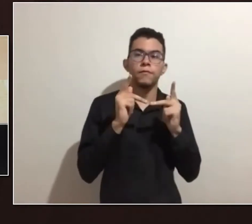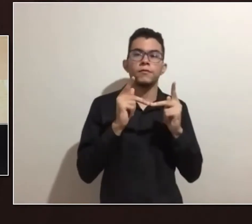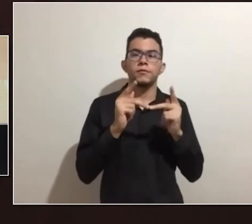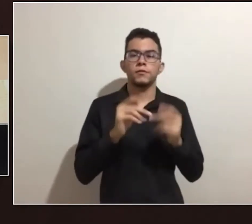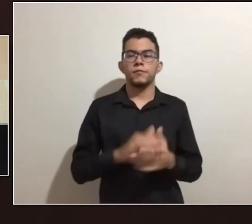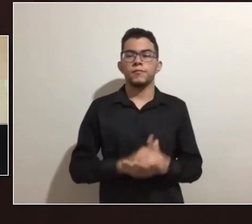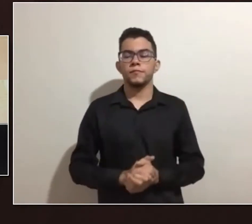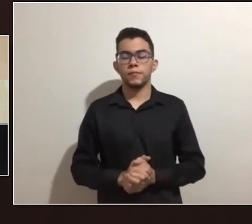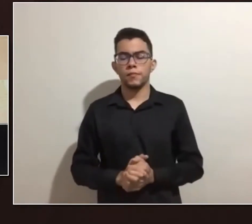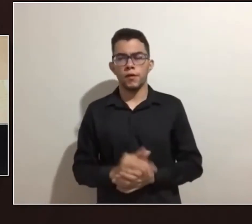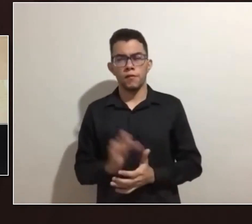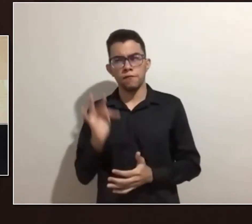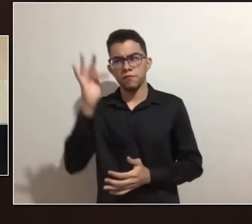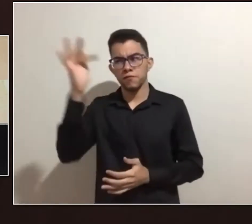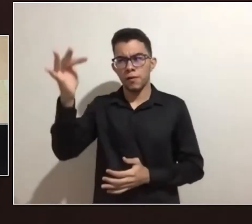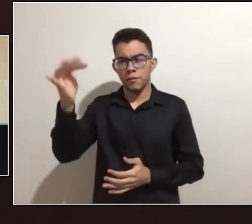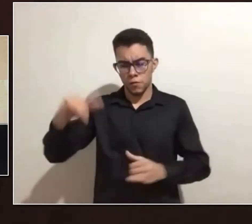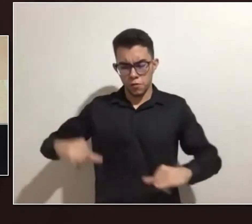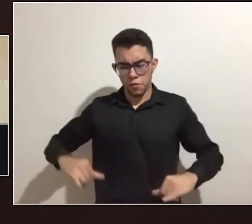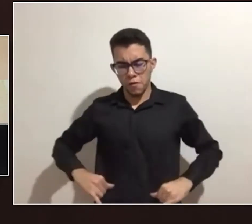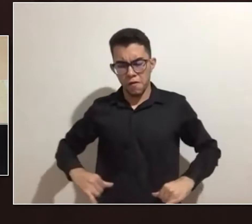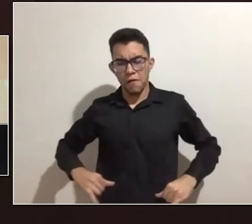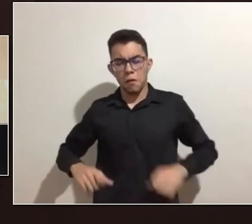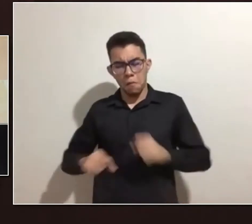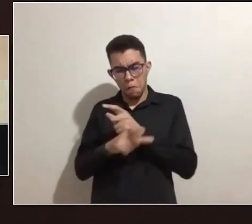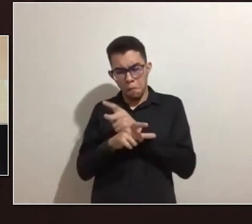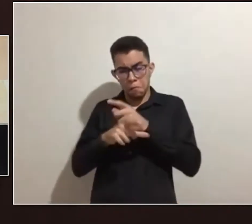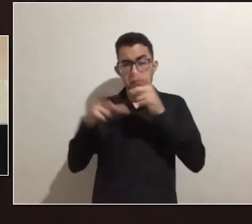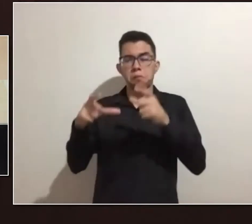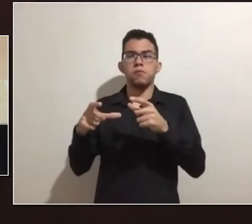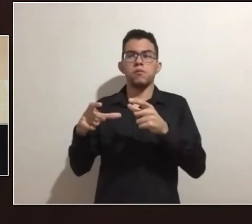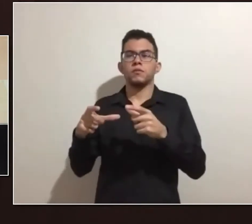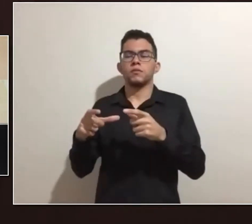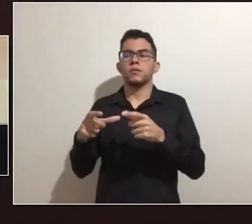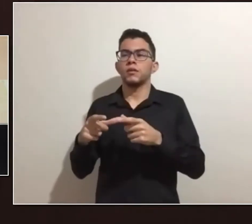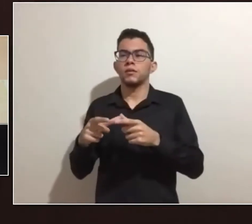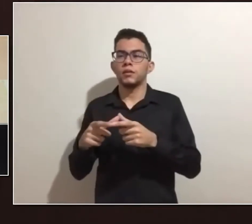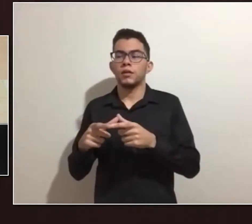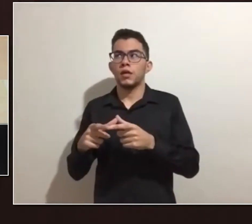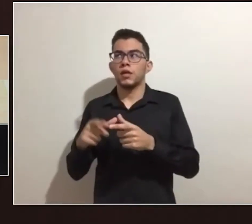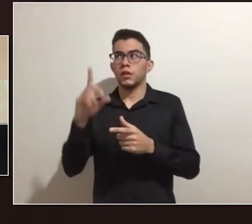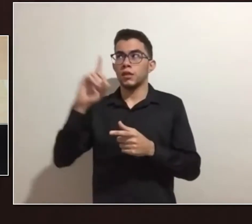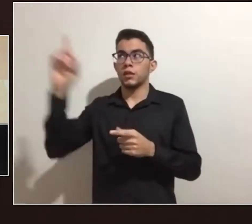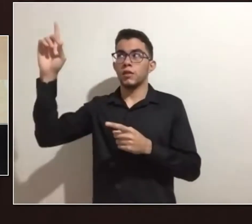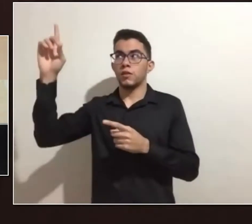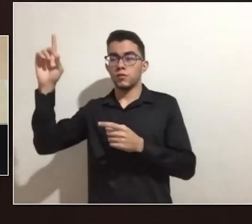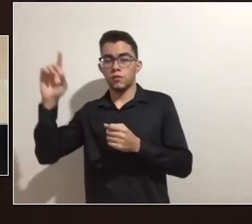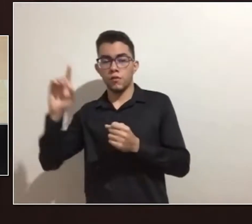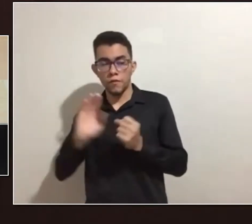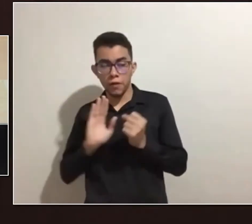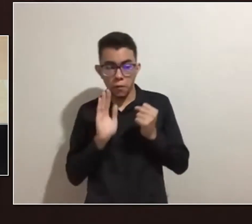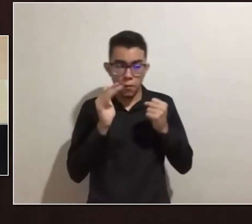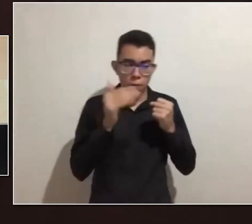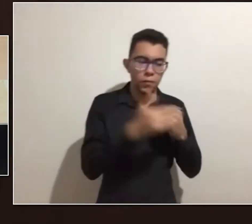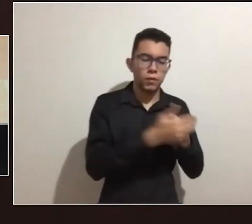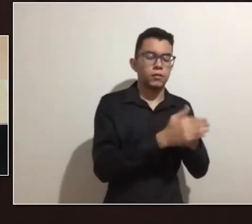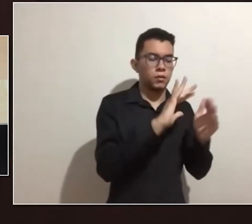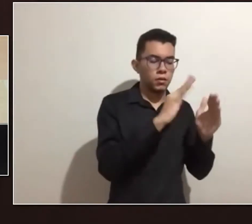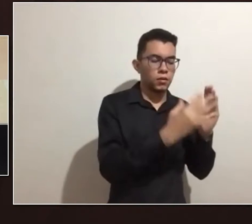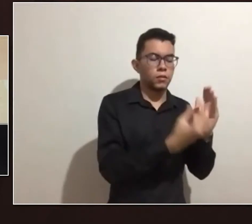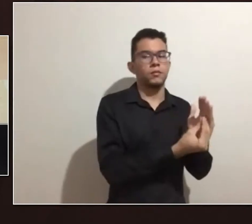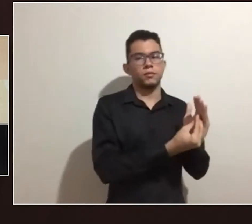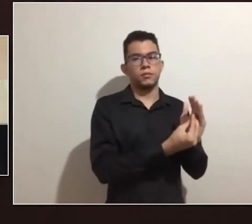que haverá de vir assolar o mundo inteiro. E também a essa igreja que Deus fala: venho